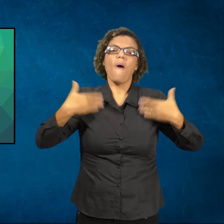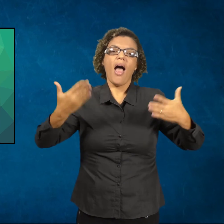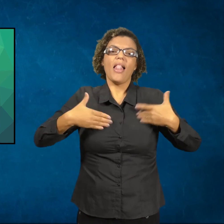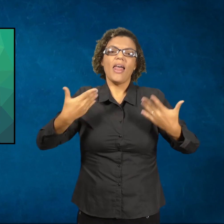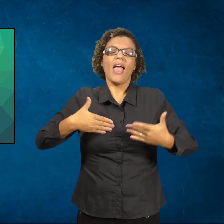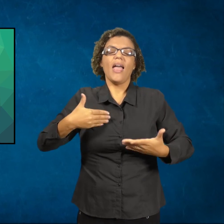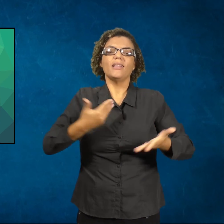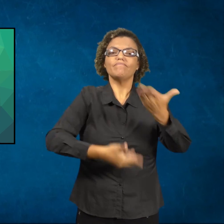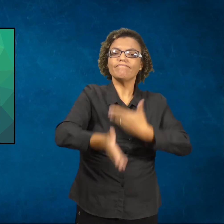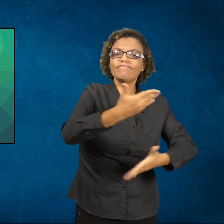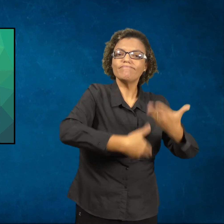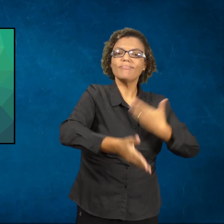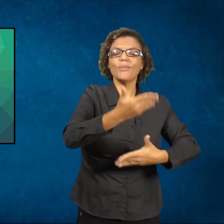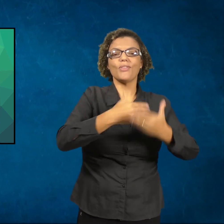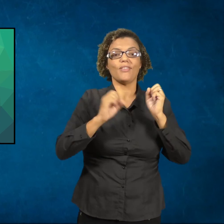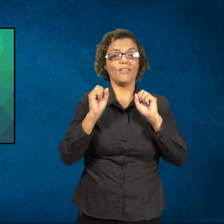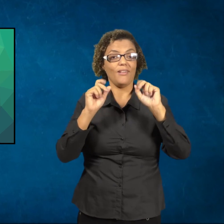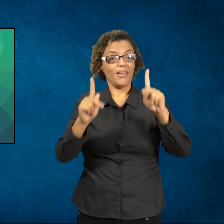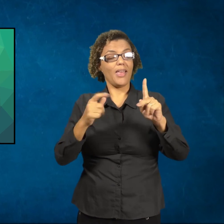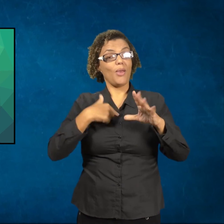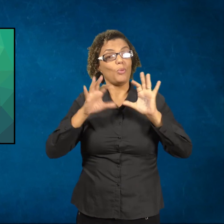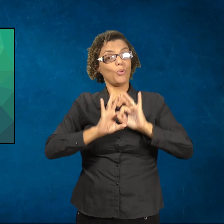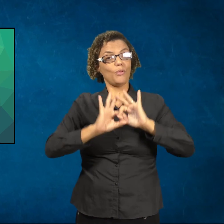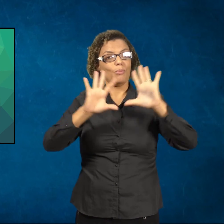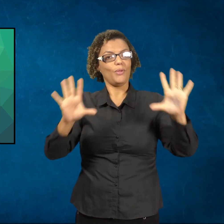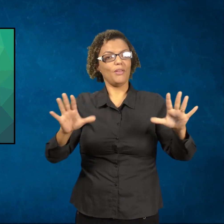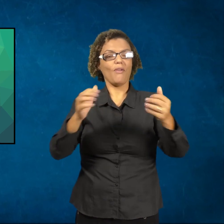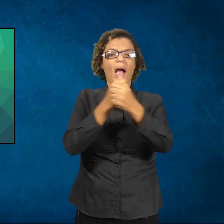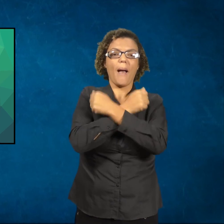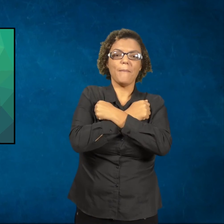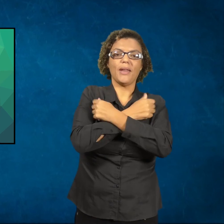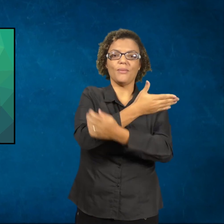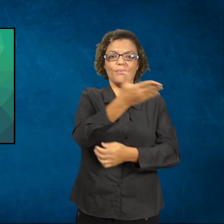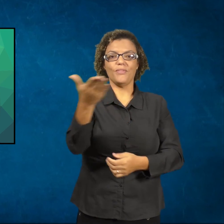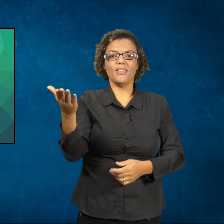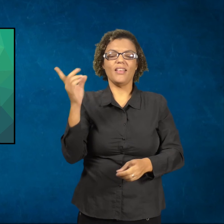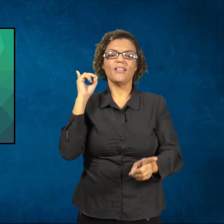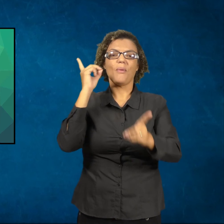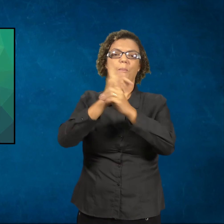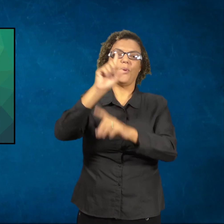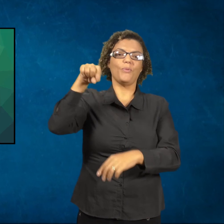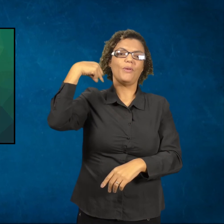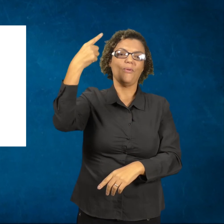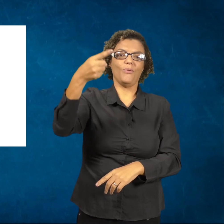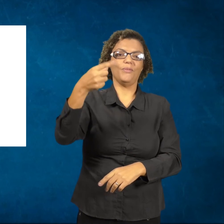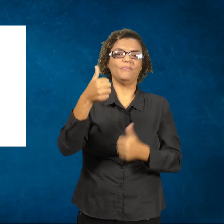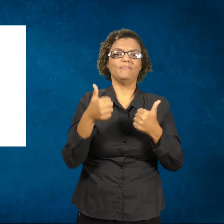em discutir, em trabalhar com ele. Tá joia? Um grande abraço para vocês e até uma próxima. Valeu!